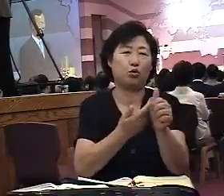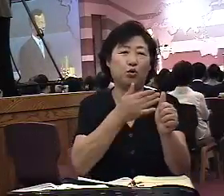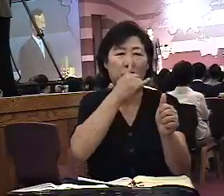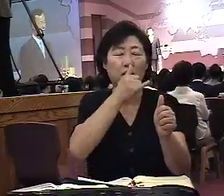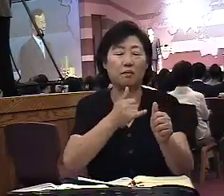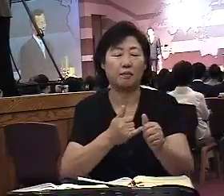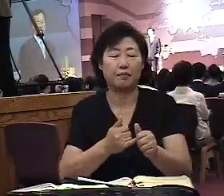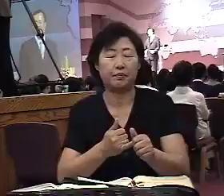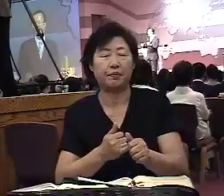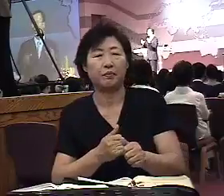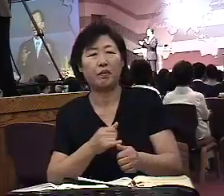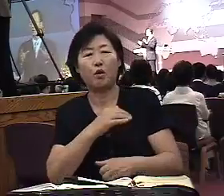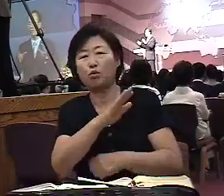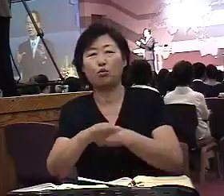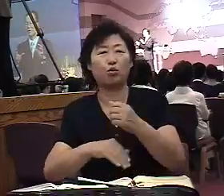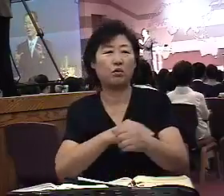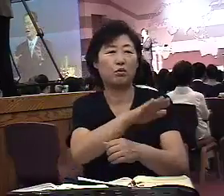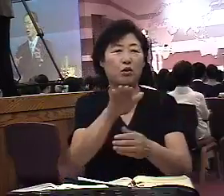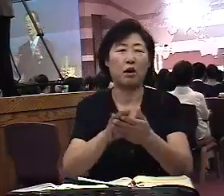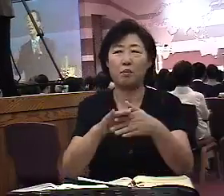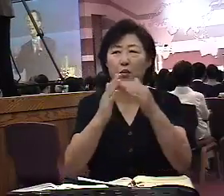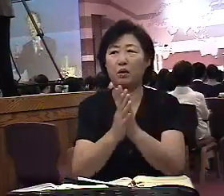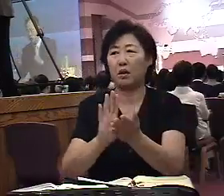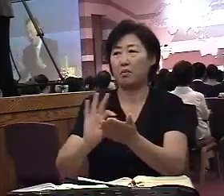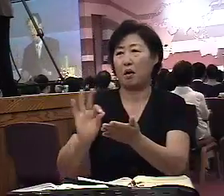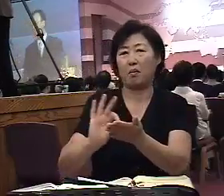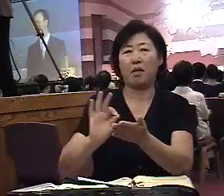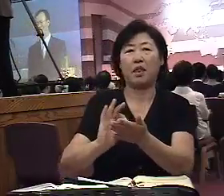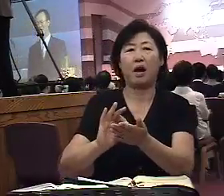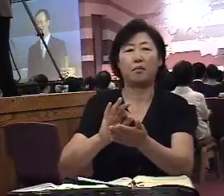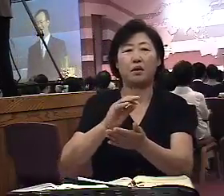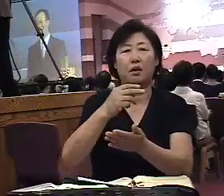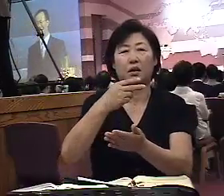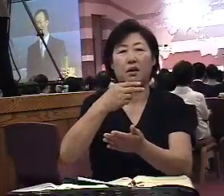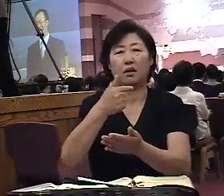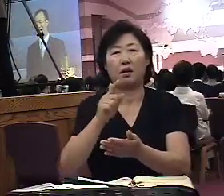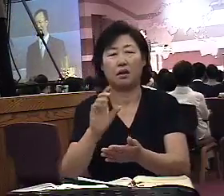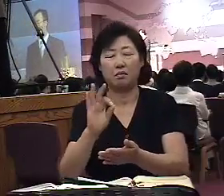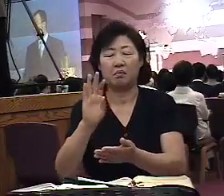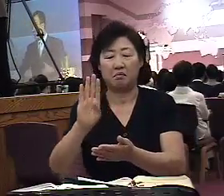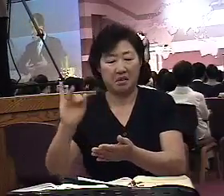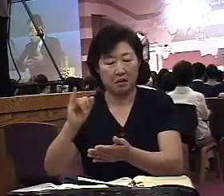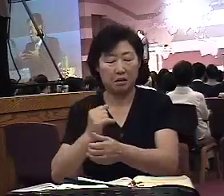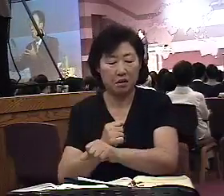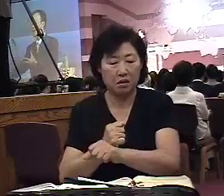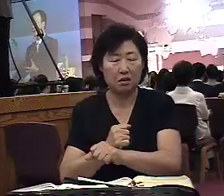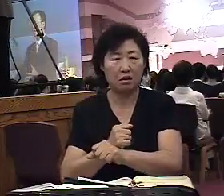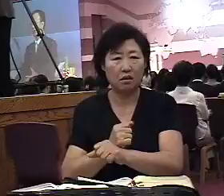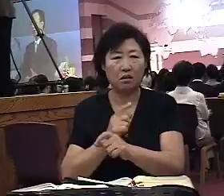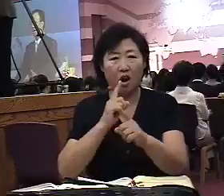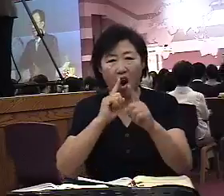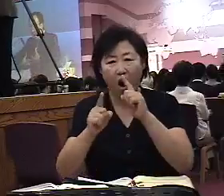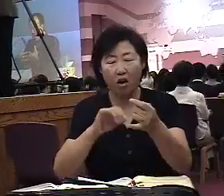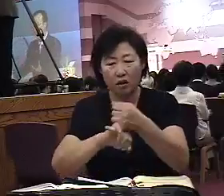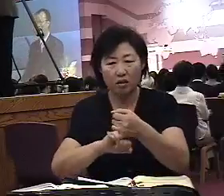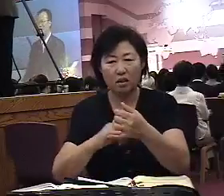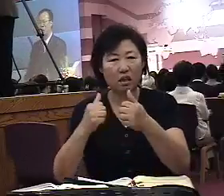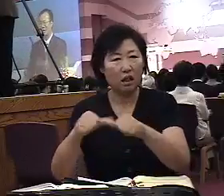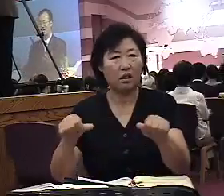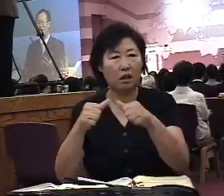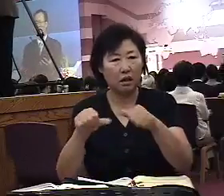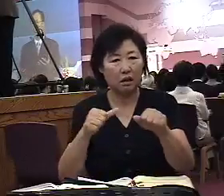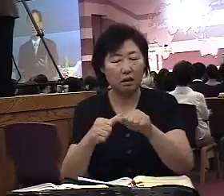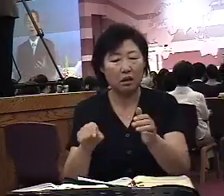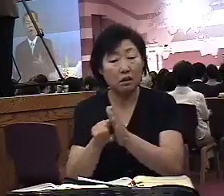때문입니다. 그 언약의 스피릿을 계속 깨트리기 때문입니다. 하나님께서 신뢰를 가지고 사랑을